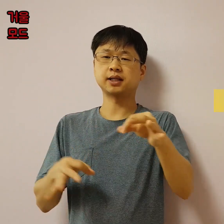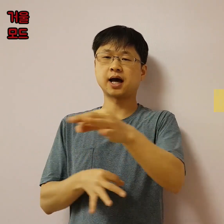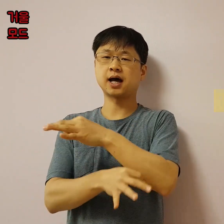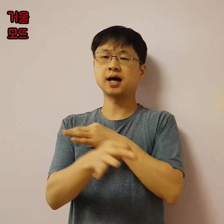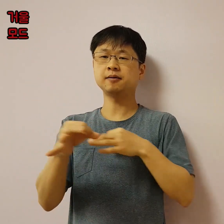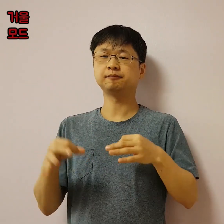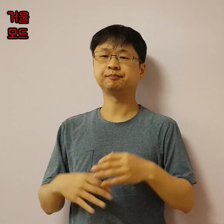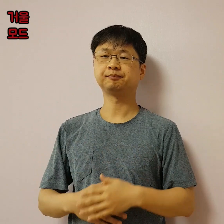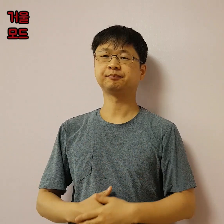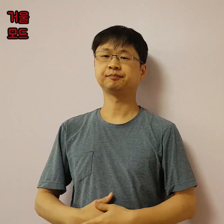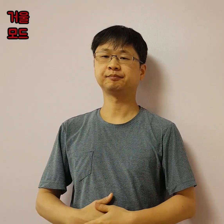경제입니다.